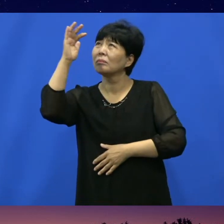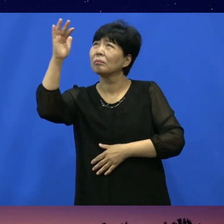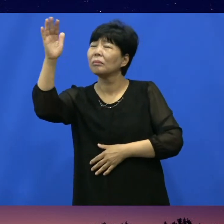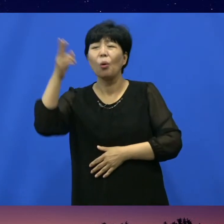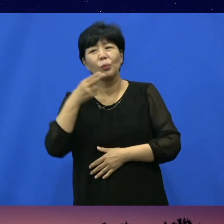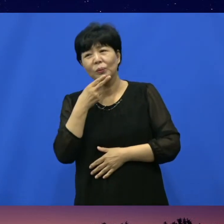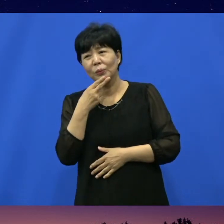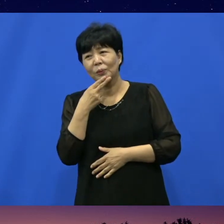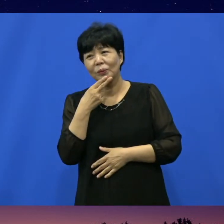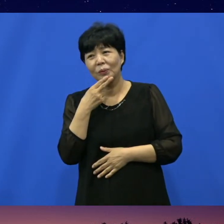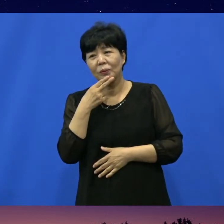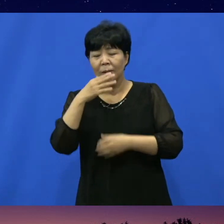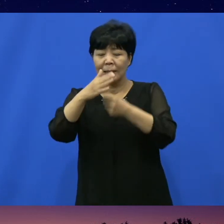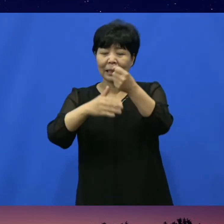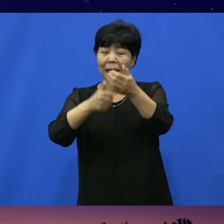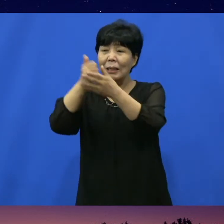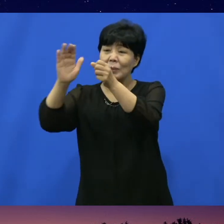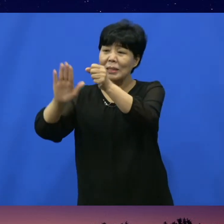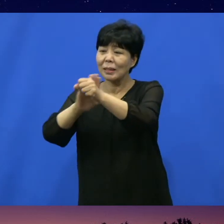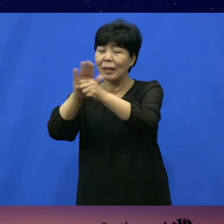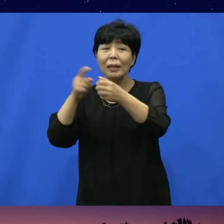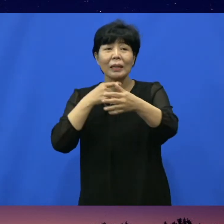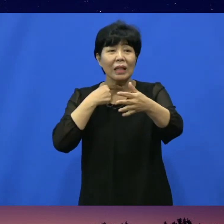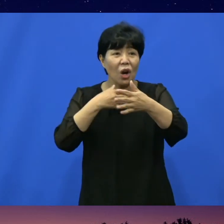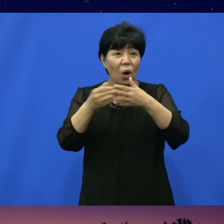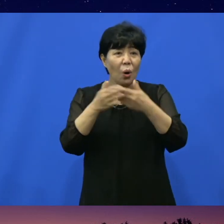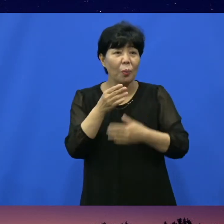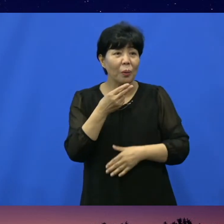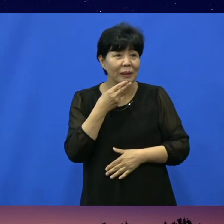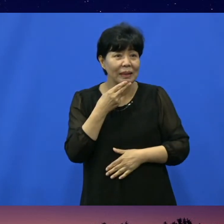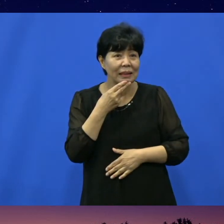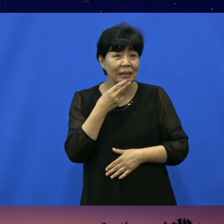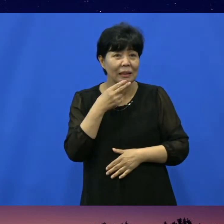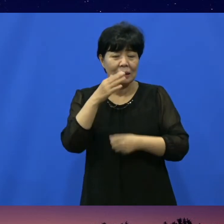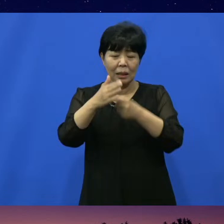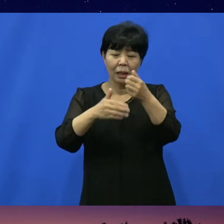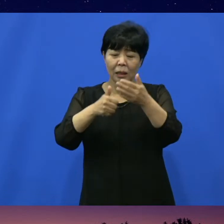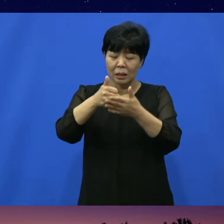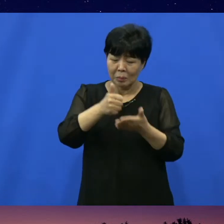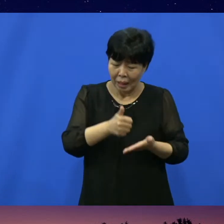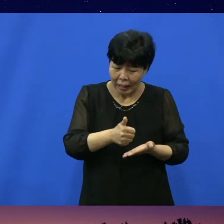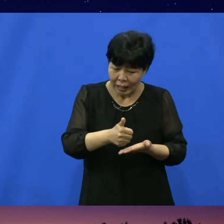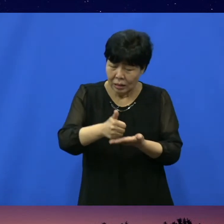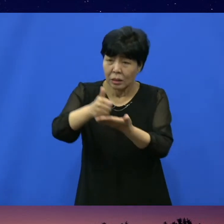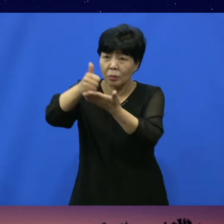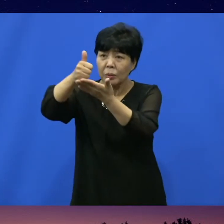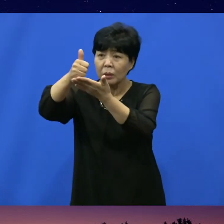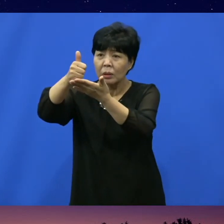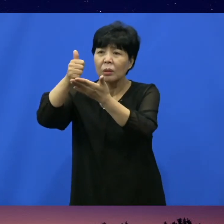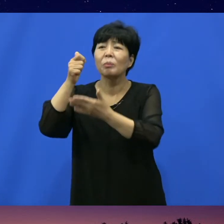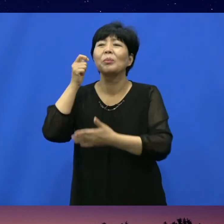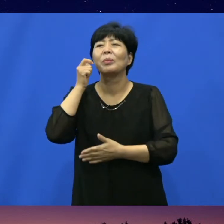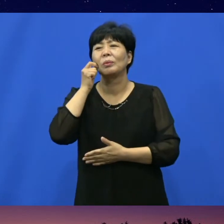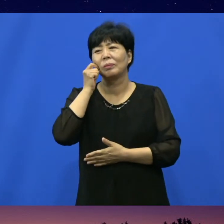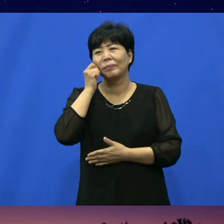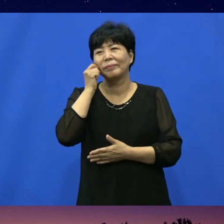여러분, 하나님의 사랑을 경험하지 않고 어떻게 하나님을 섬길 수가 있겠어요? 하나님을 위해서 어떻게 살 수 있죠?